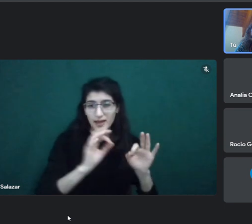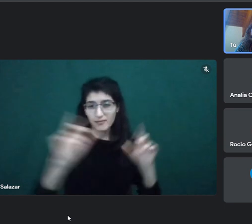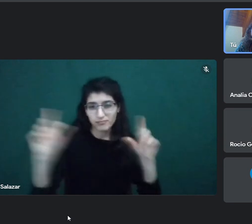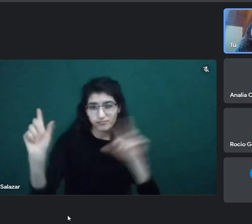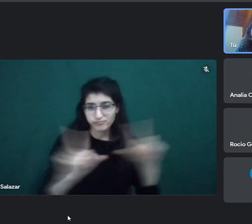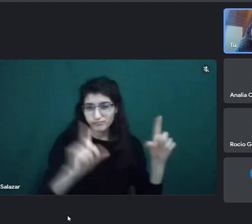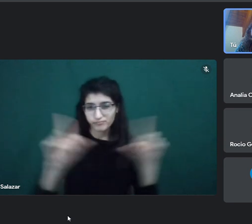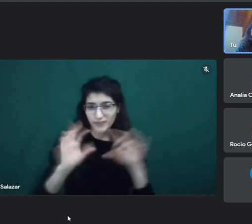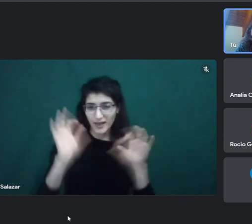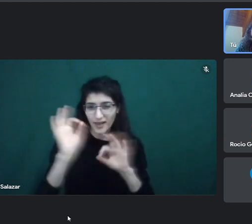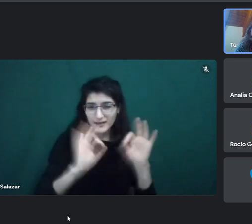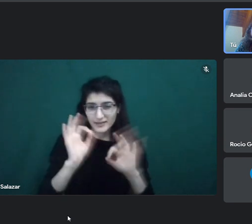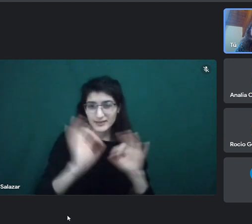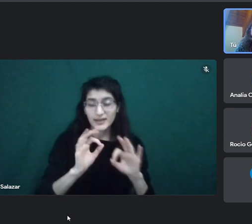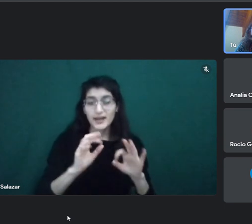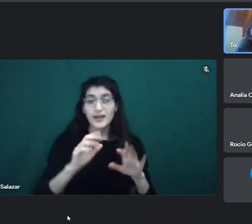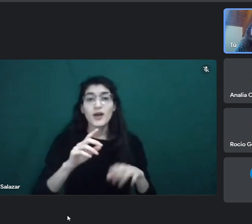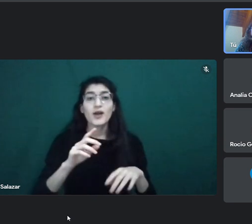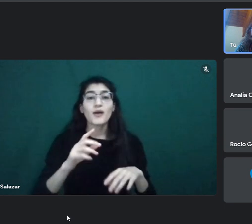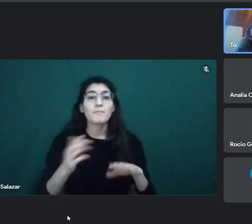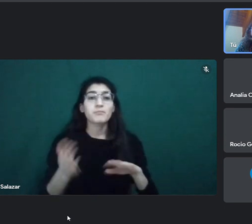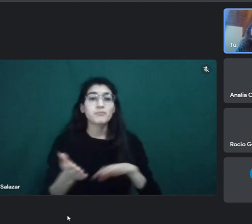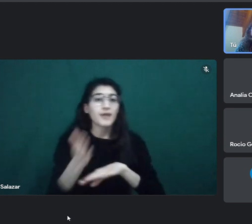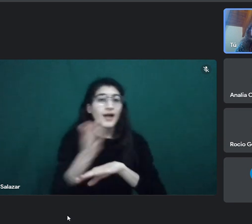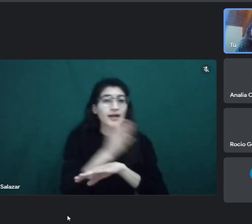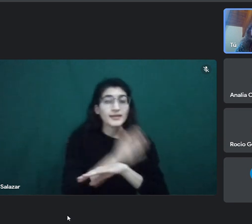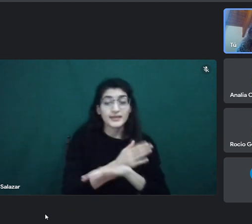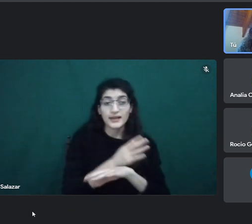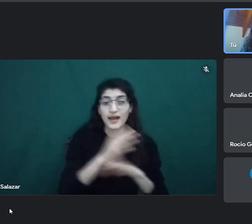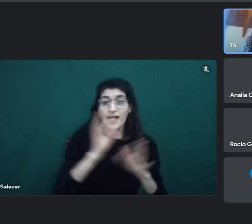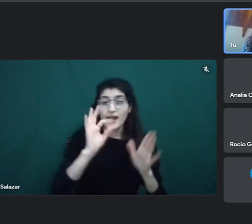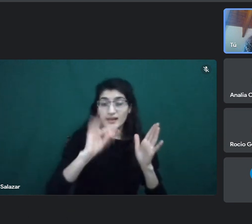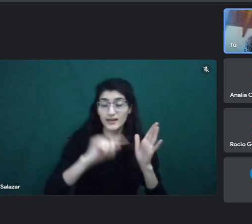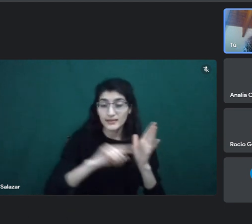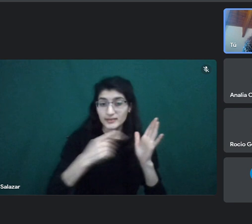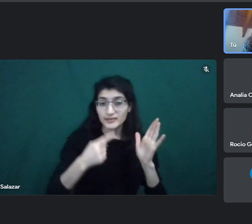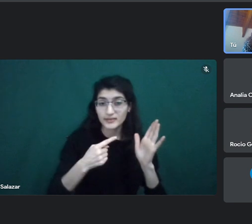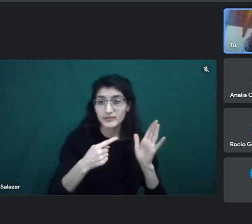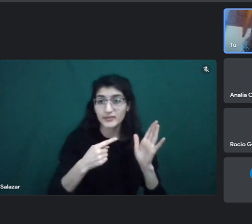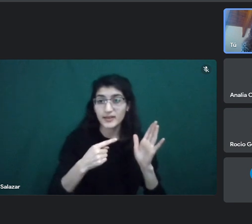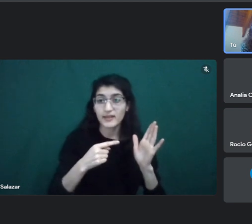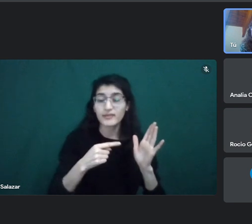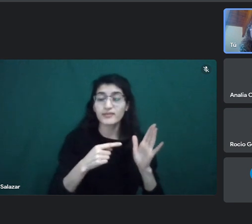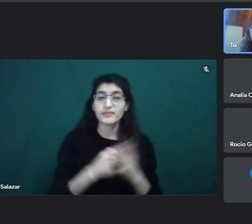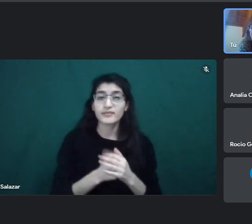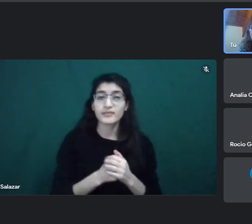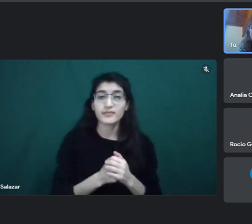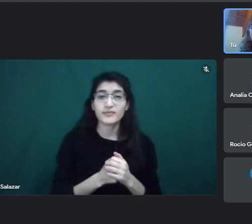¿sí? Y vamos a verla, a ver, voy a hacerlo así más fácil.